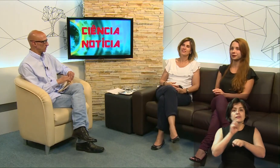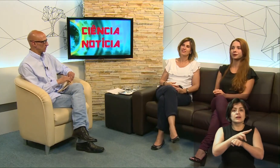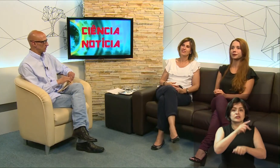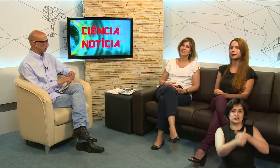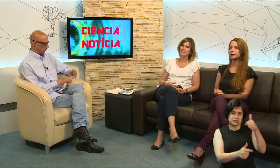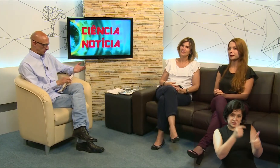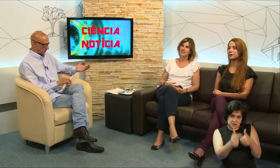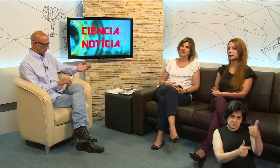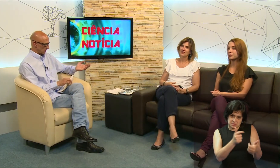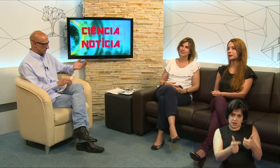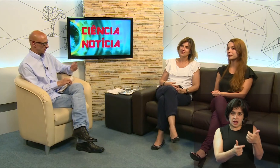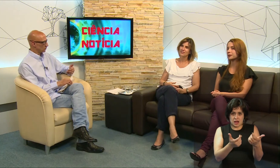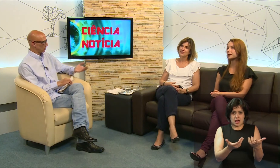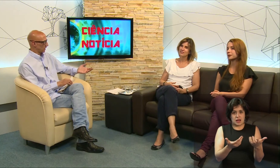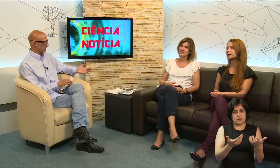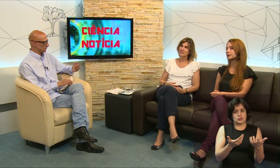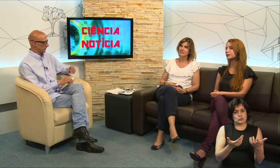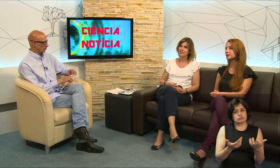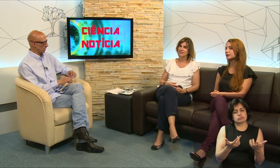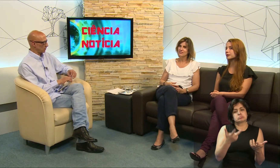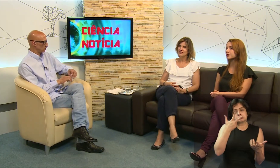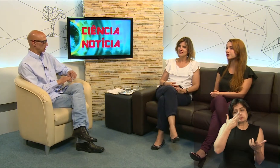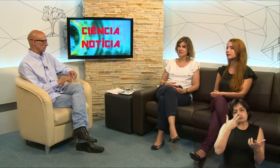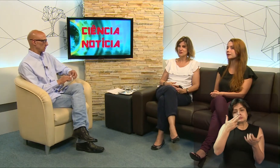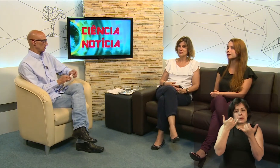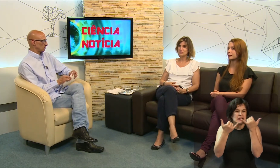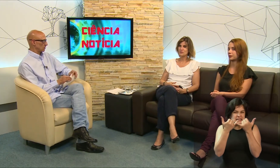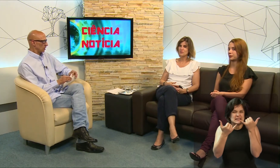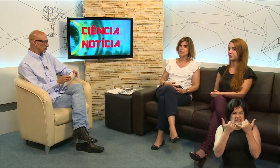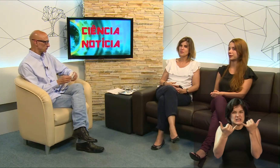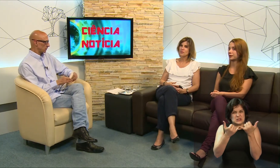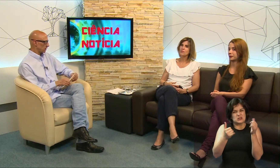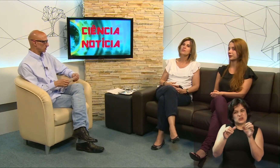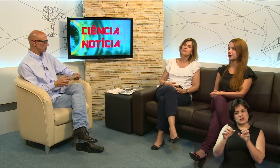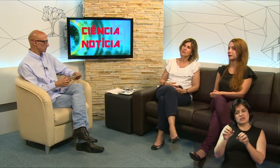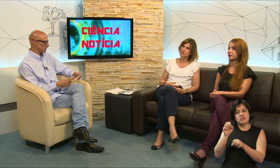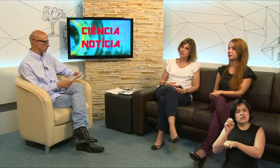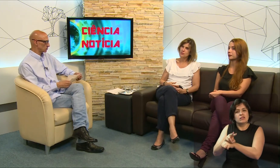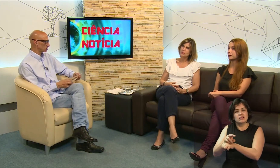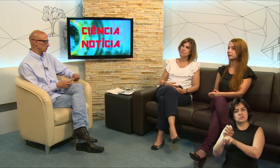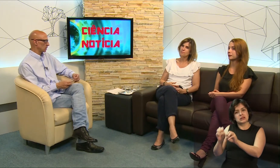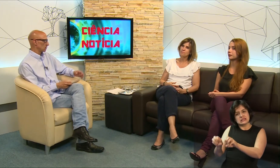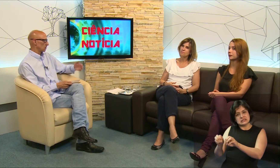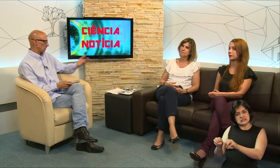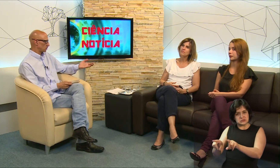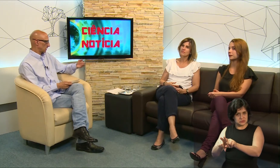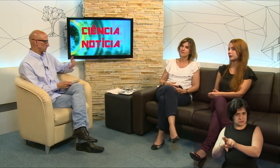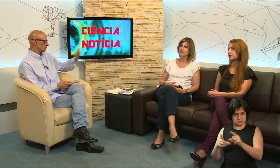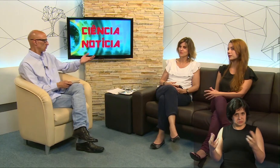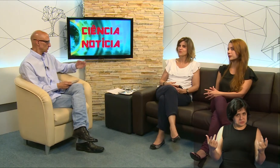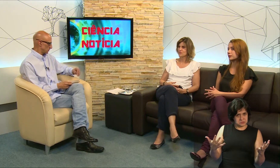para o acesso ao mercado de trabalho, não é muito diferente ao acesso à educação, ao ensino,